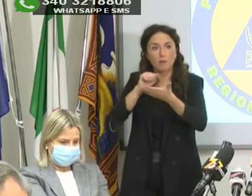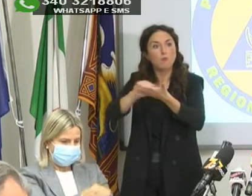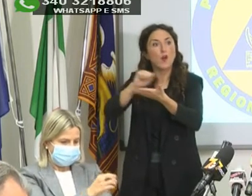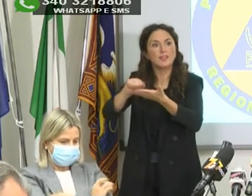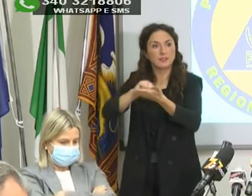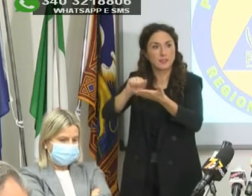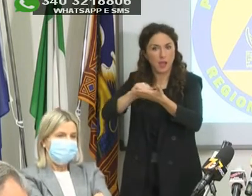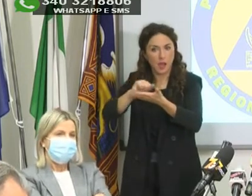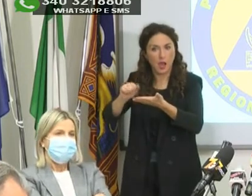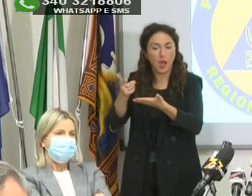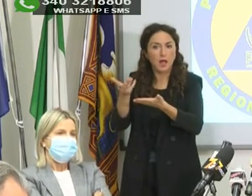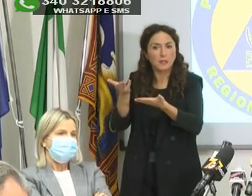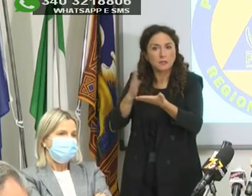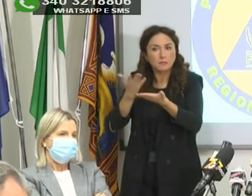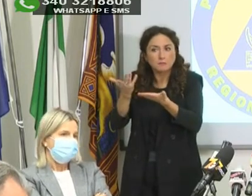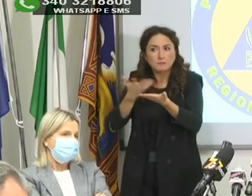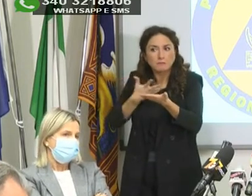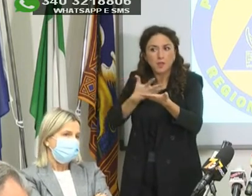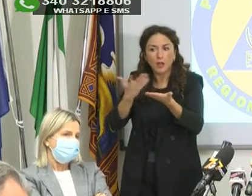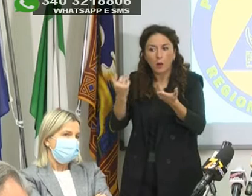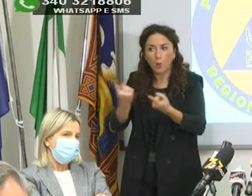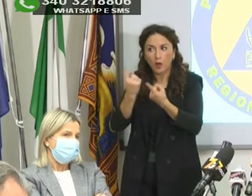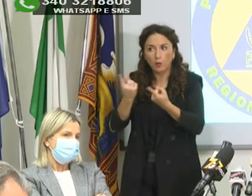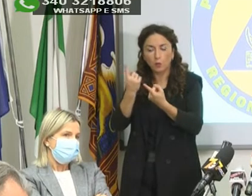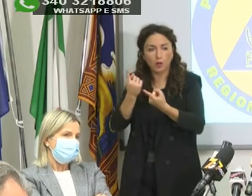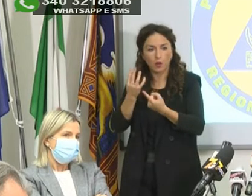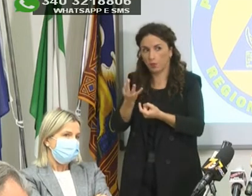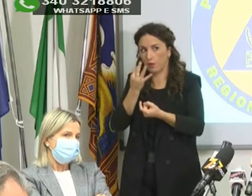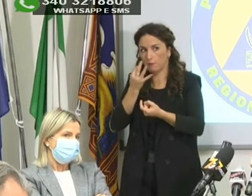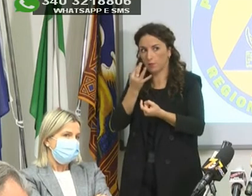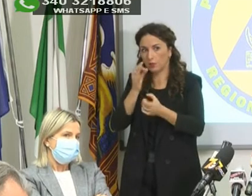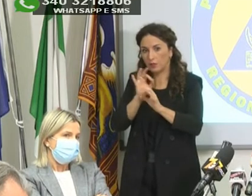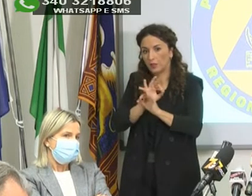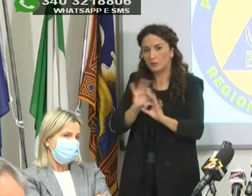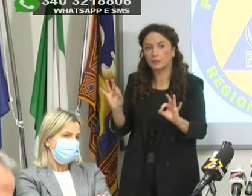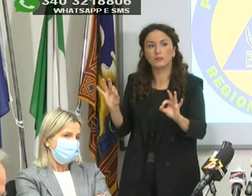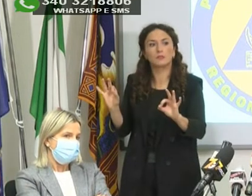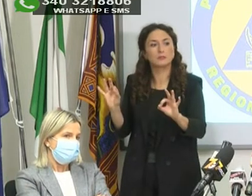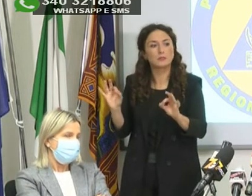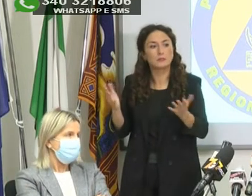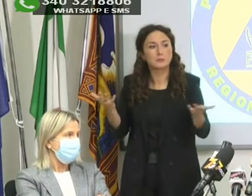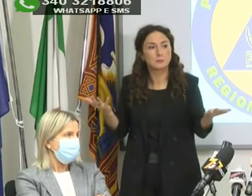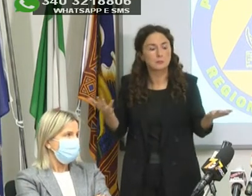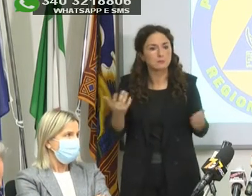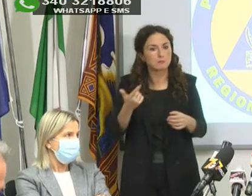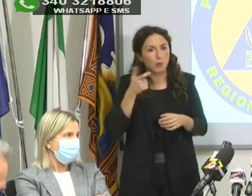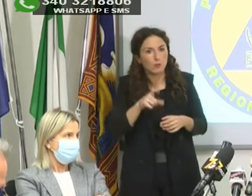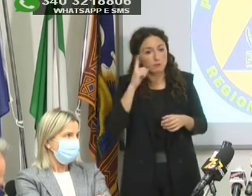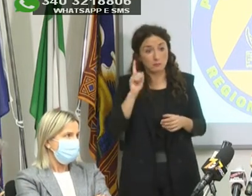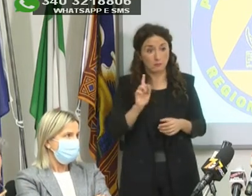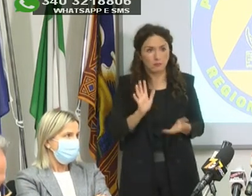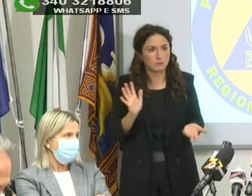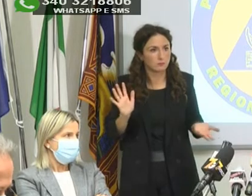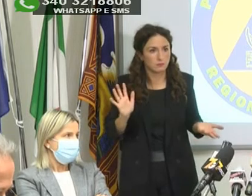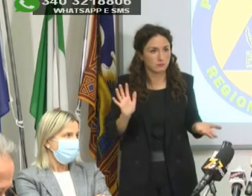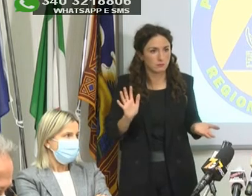pulizie hanno avuto qualche d'uno che non ha avuto fase di testing. Poi non so per quale motivo, hai capito, cioè